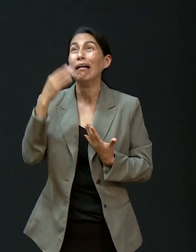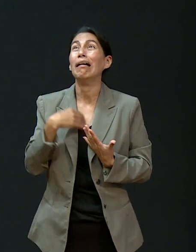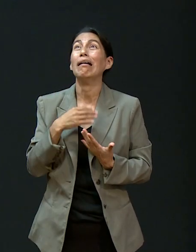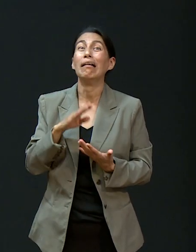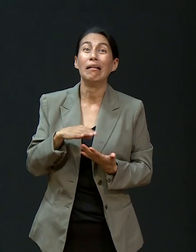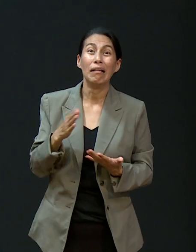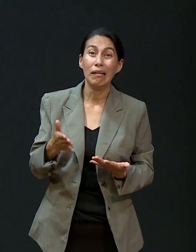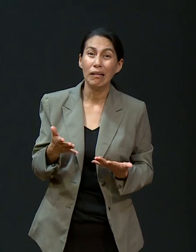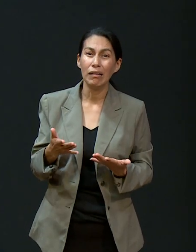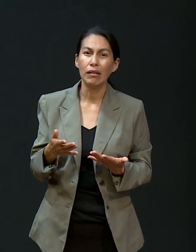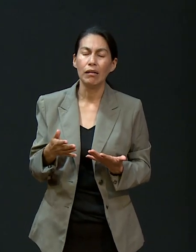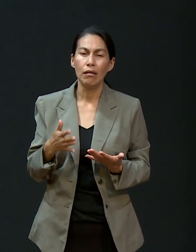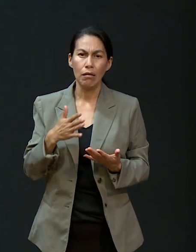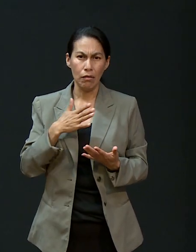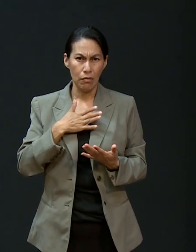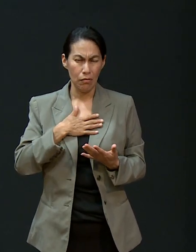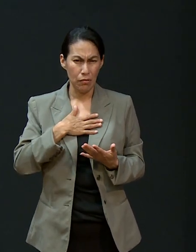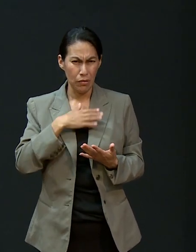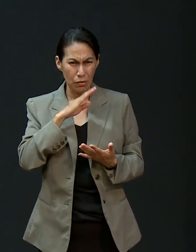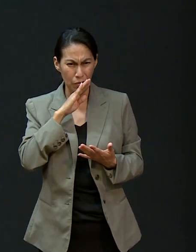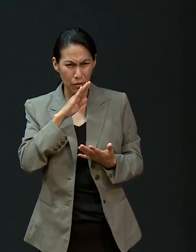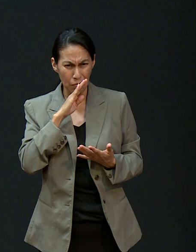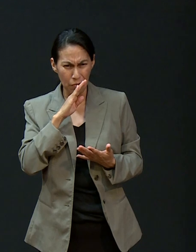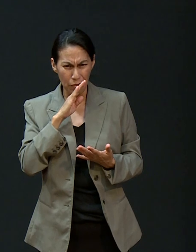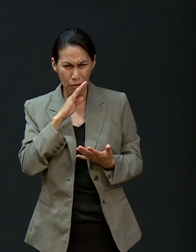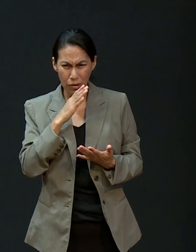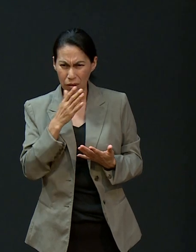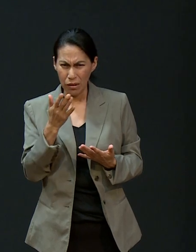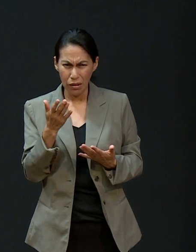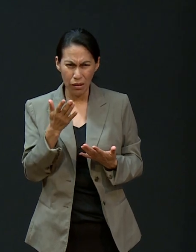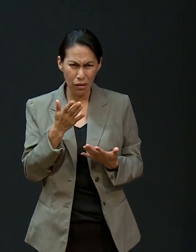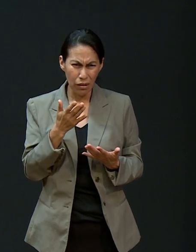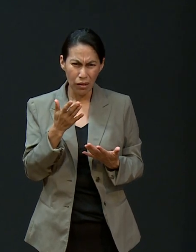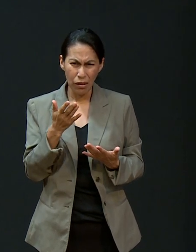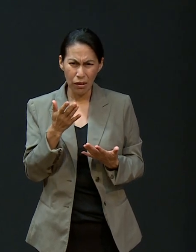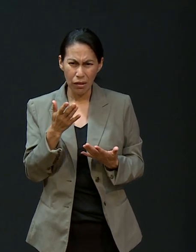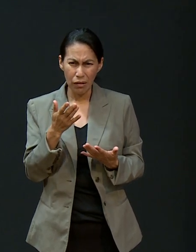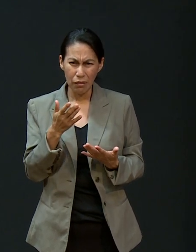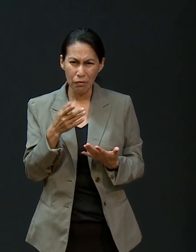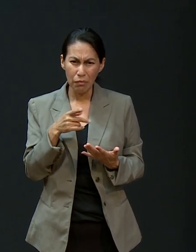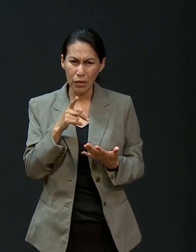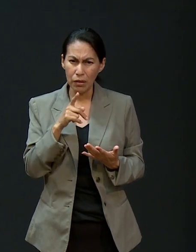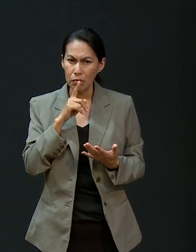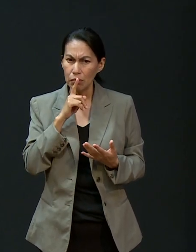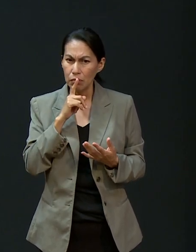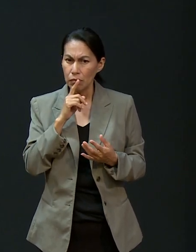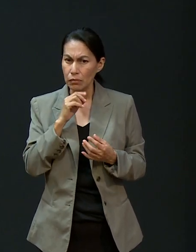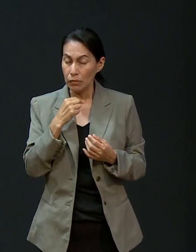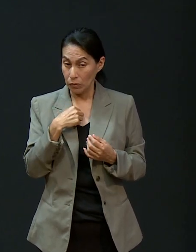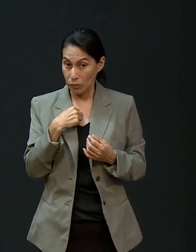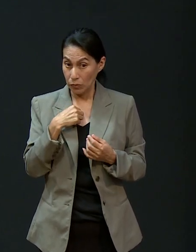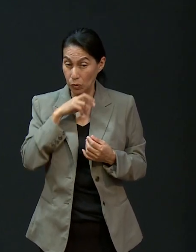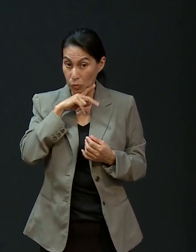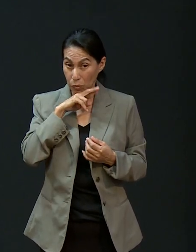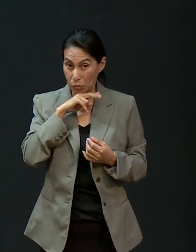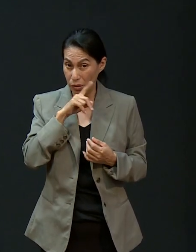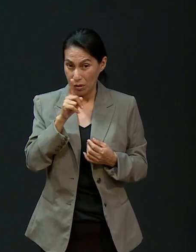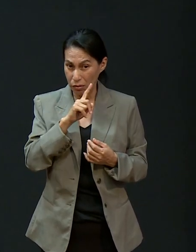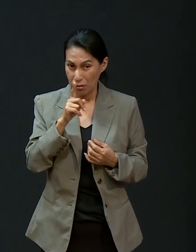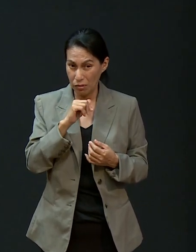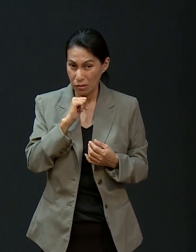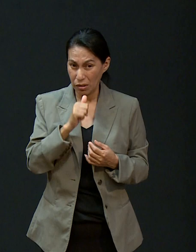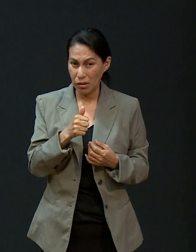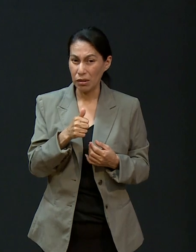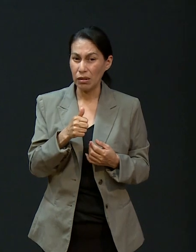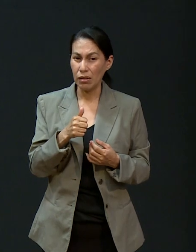estoy muriendo. Mi mamá tuve un poco de percepción, pero como no quería, porque estaba embarazada, no, ella no